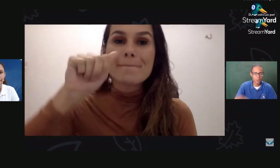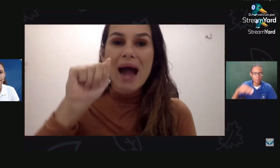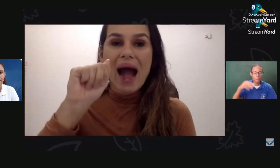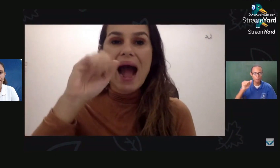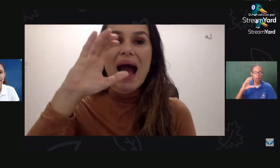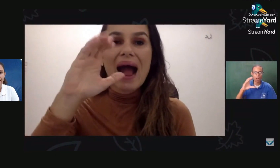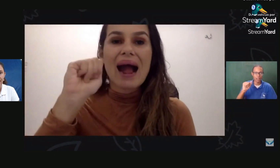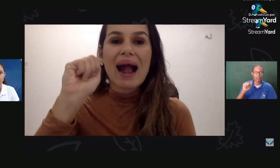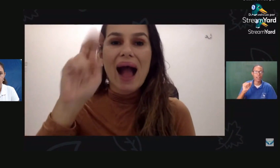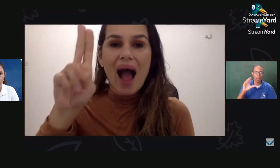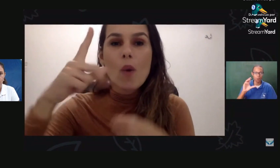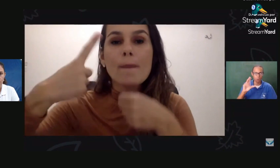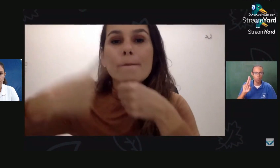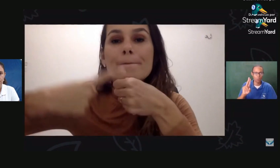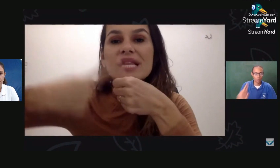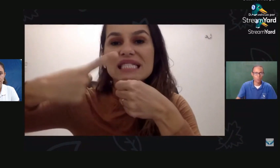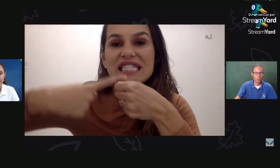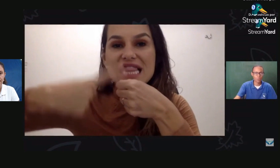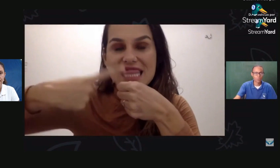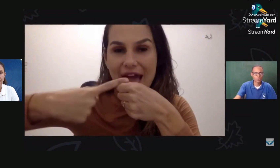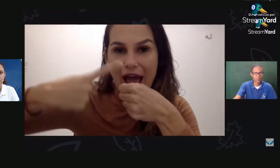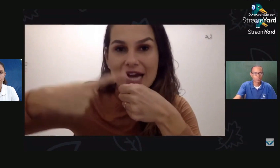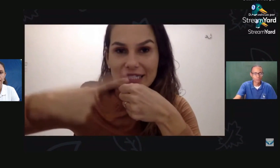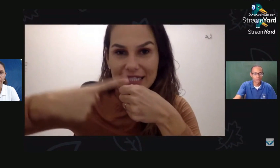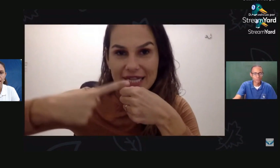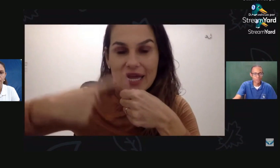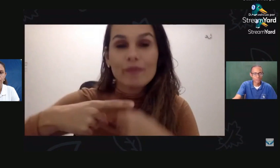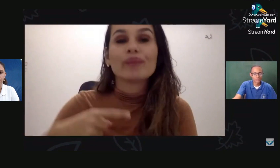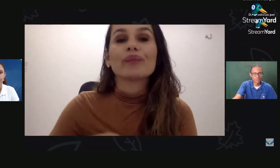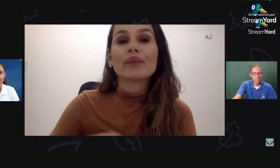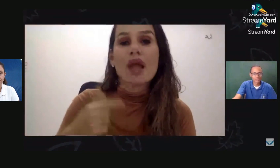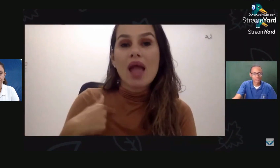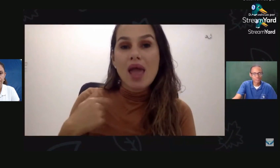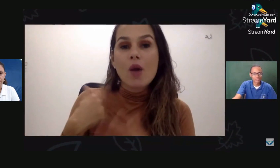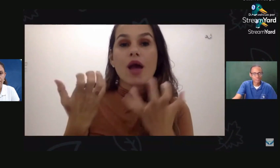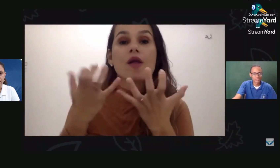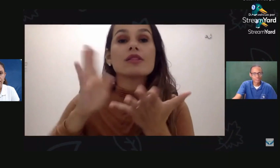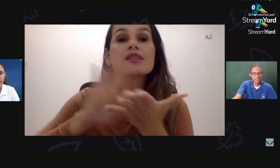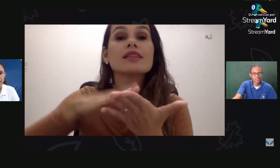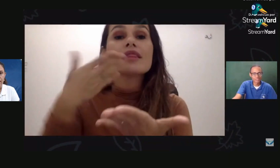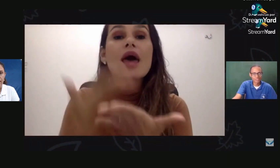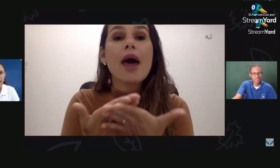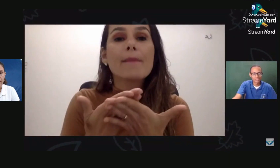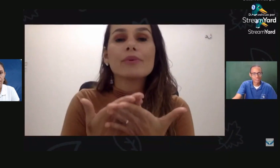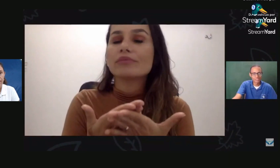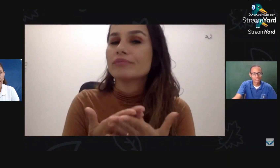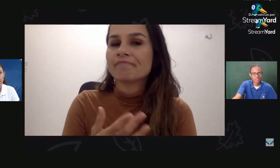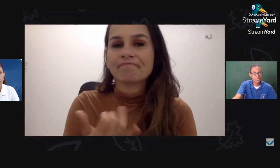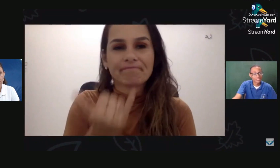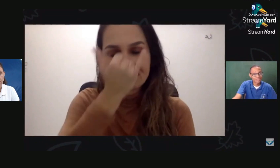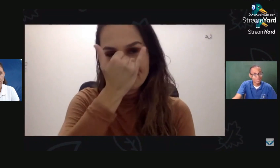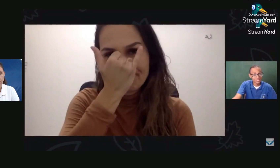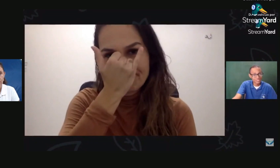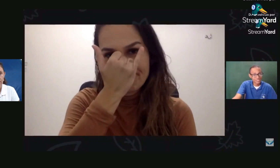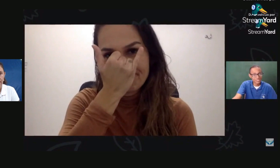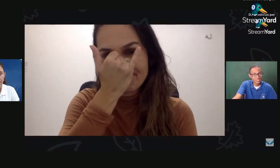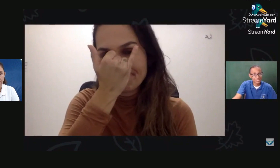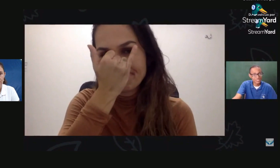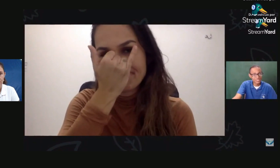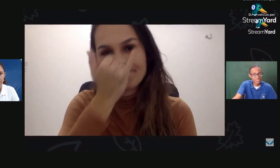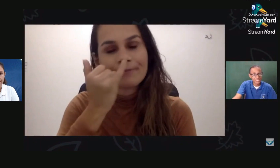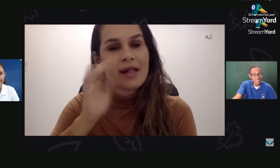e Macau, para a cidade de Macau. E aí eu queria muito tradutor